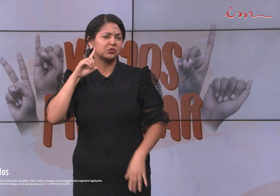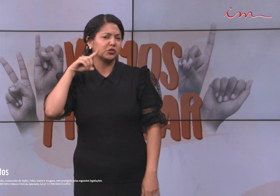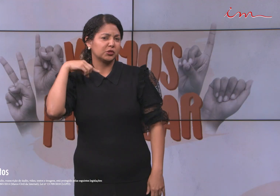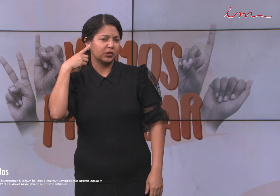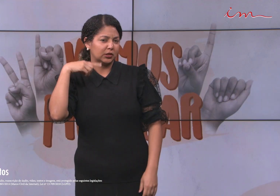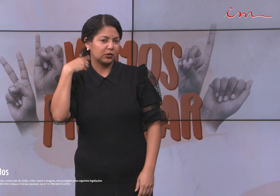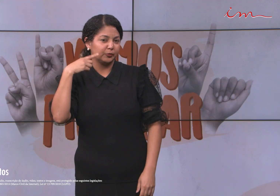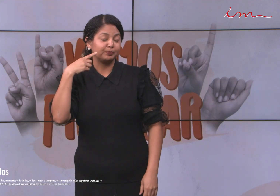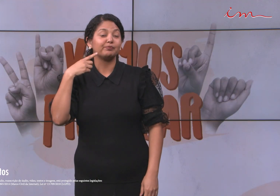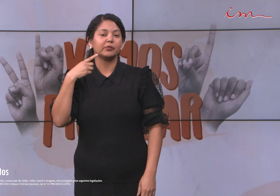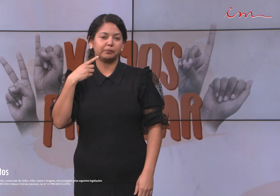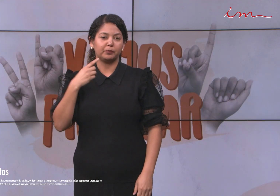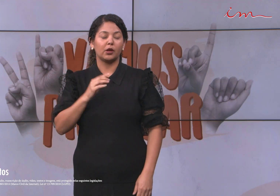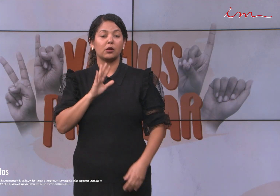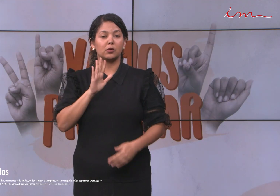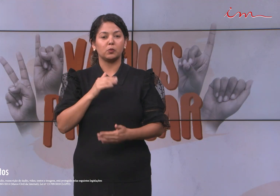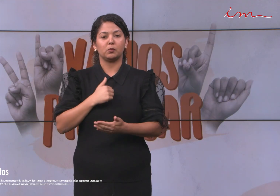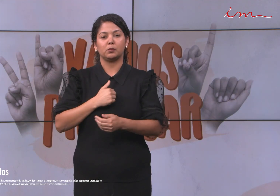de advogado.